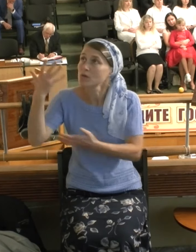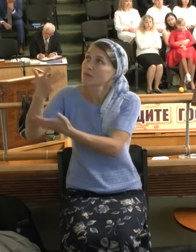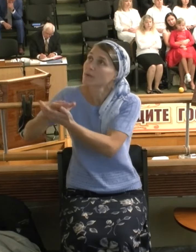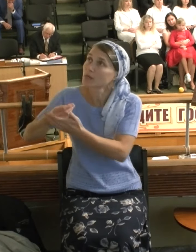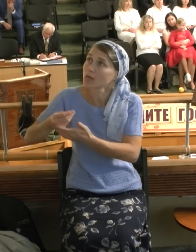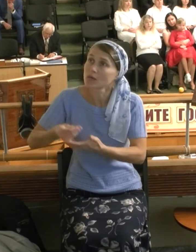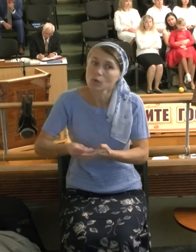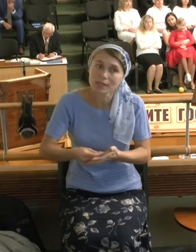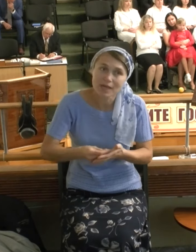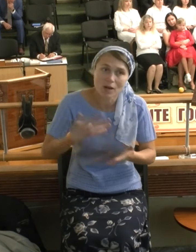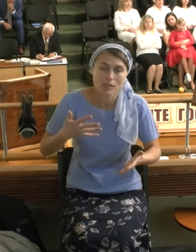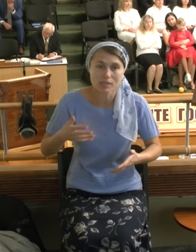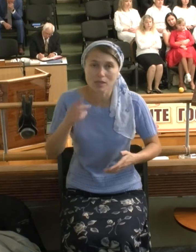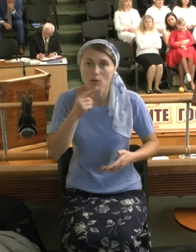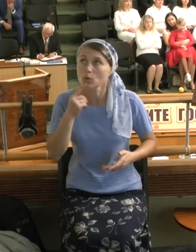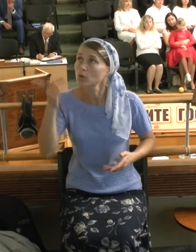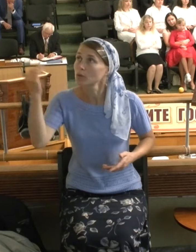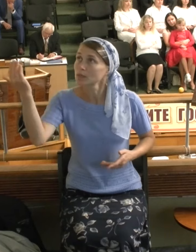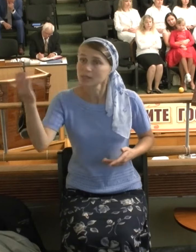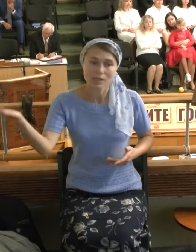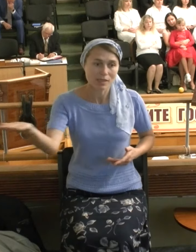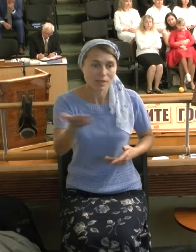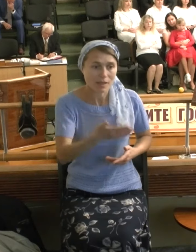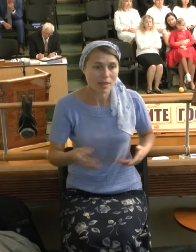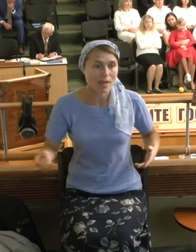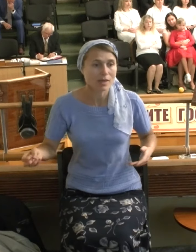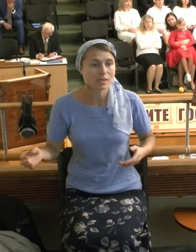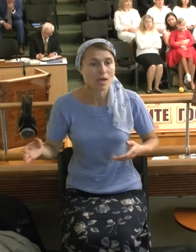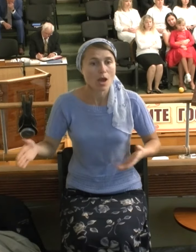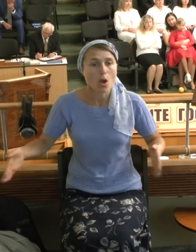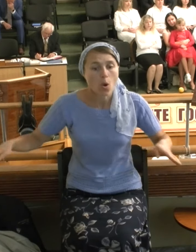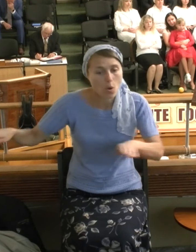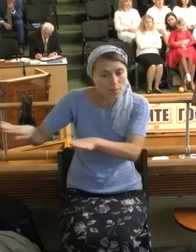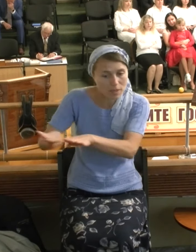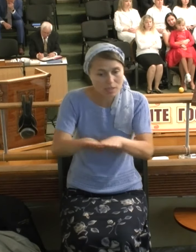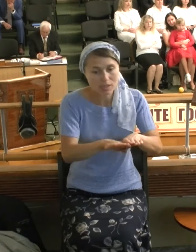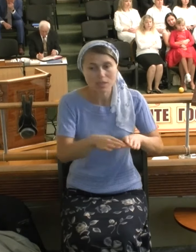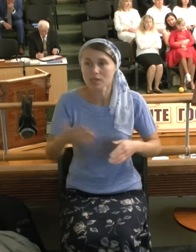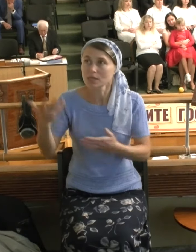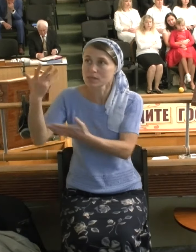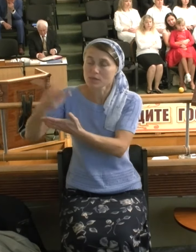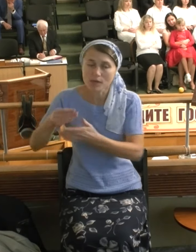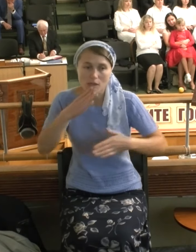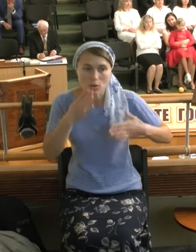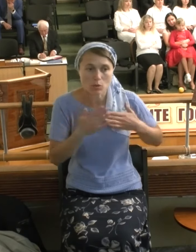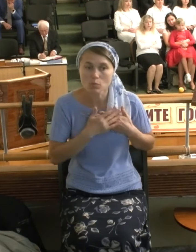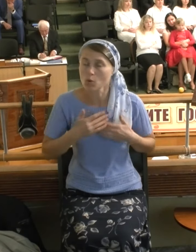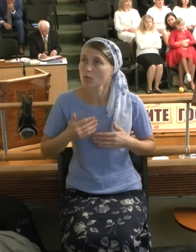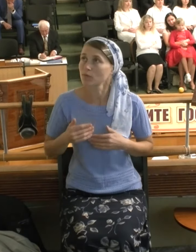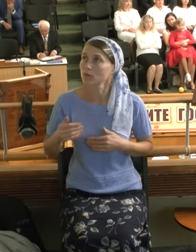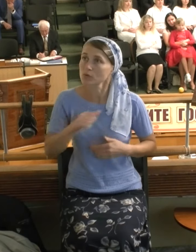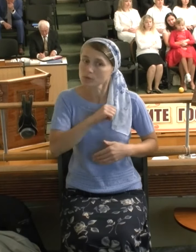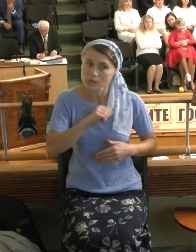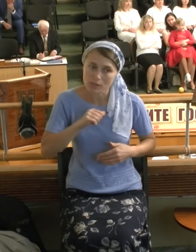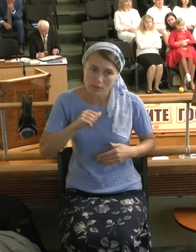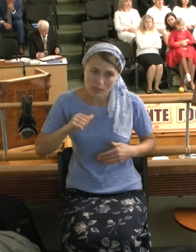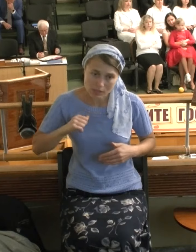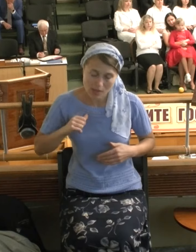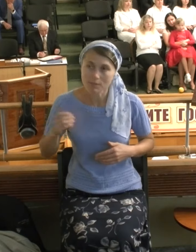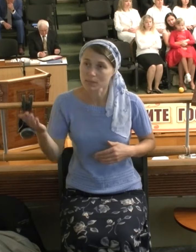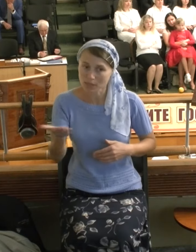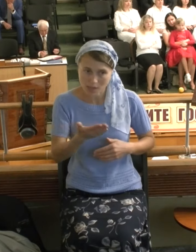нас собрал со всех концов, объединил своей любовью, сам оправдал и сам